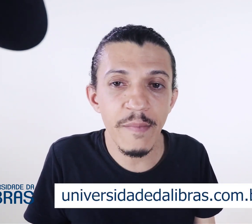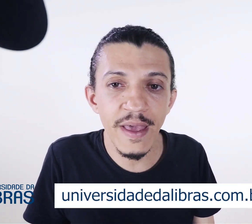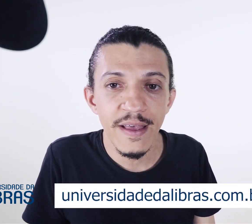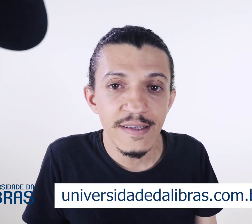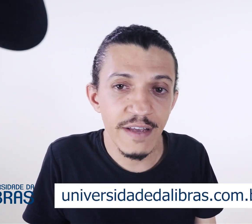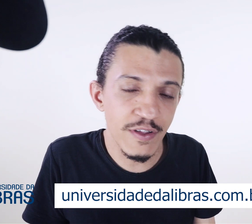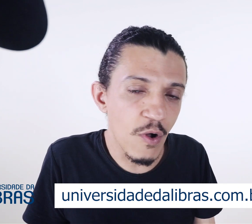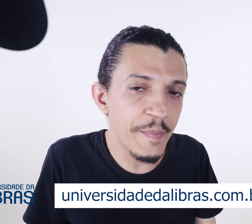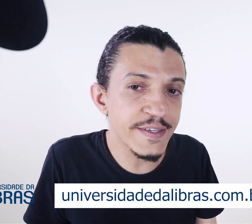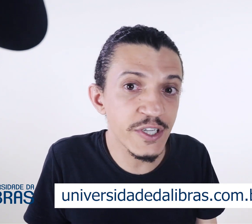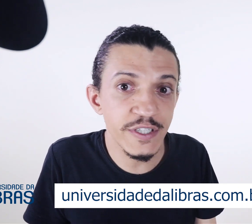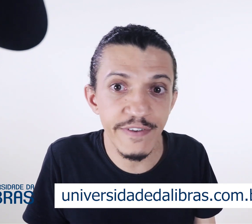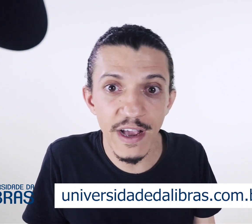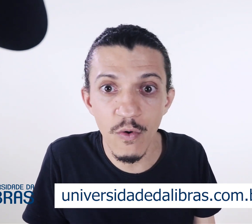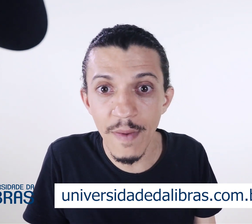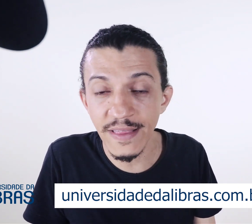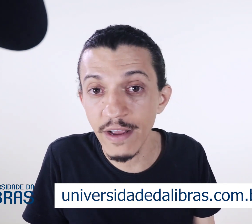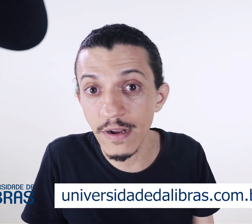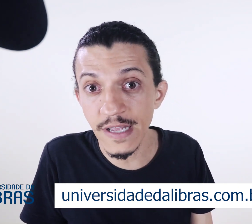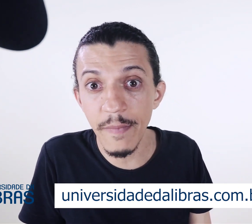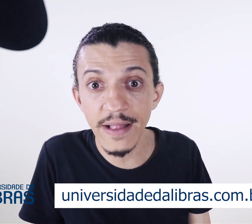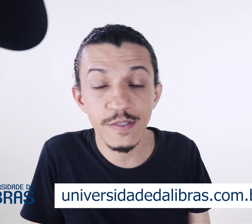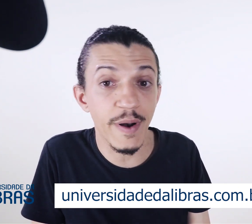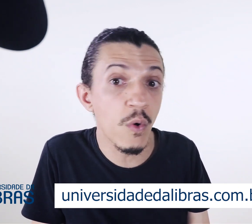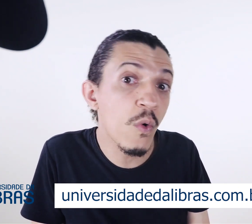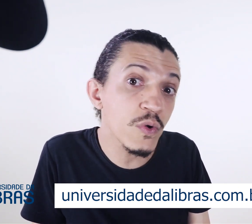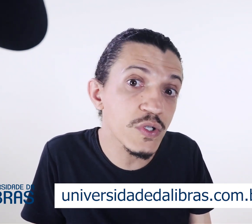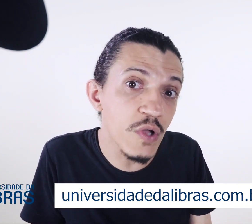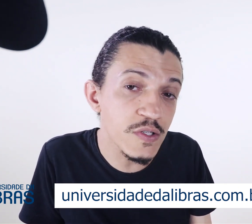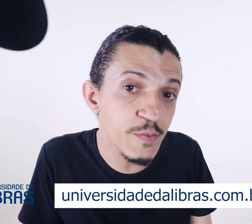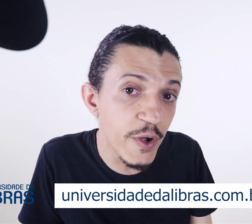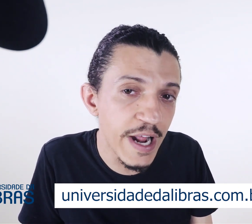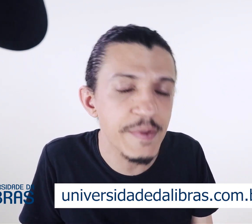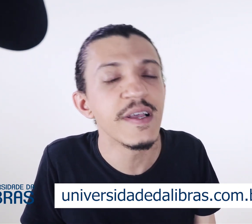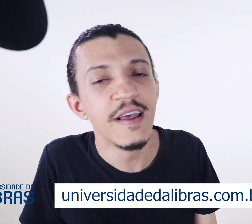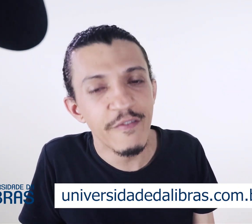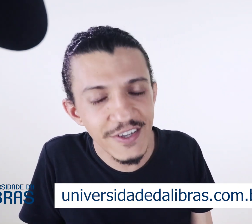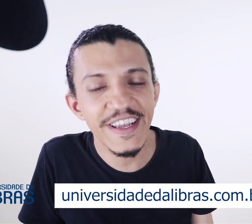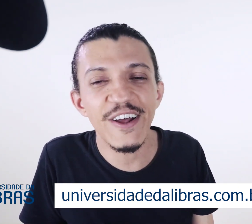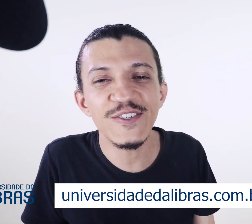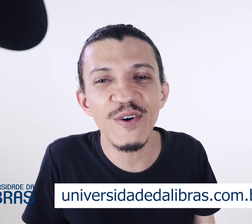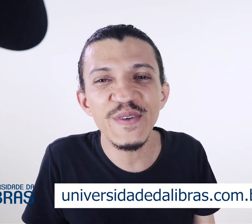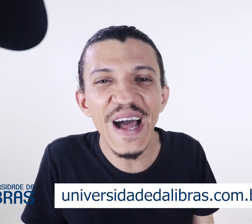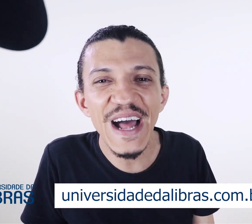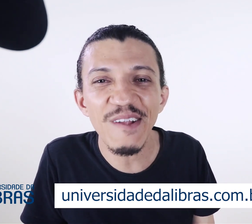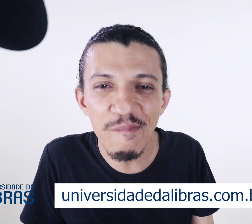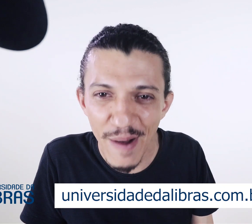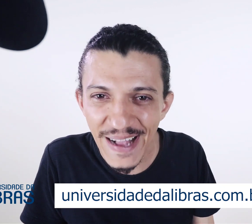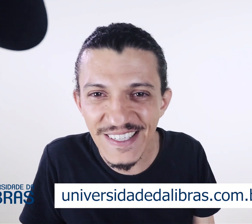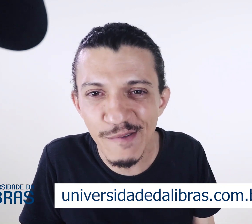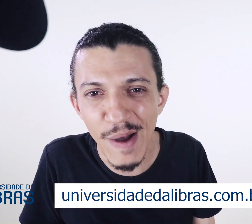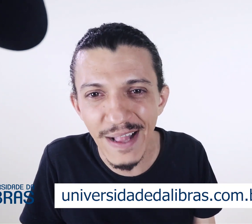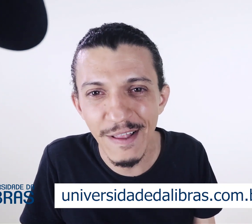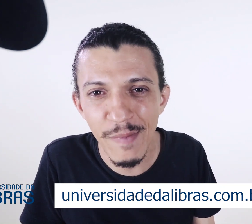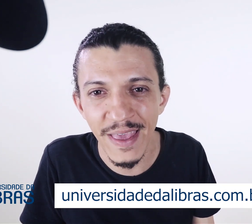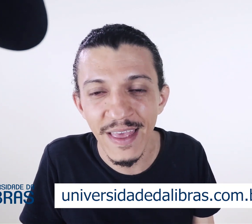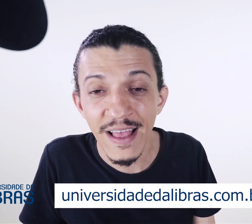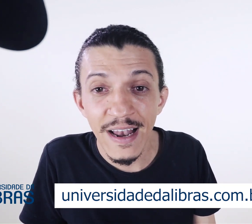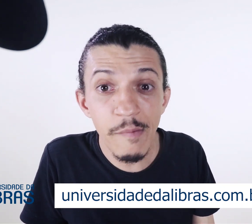também, se eventualmente a gente tiver com matrículas abertas para algum dos nossos programas, você é nosso convidado a participar também.